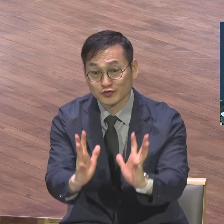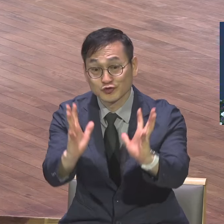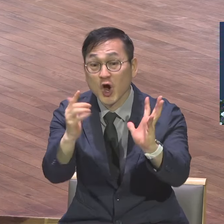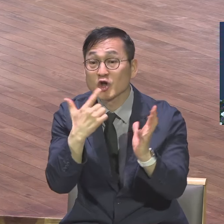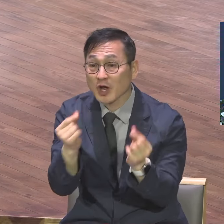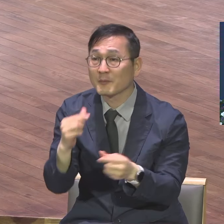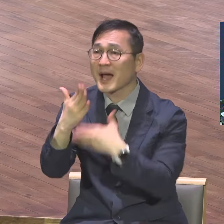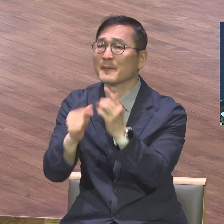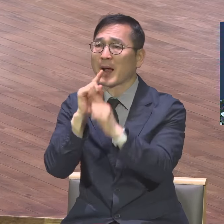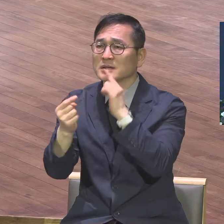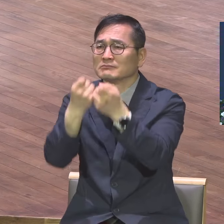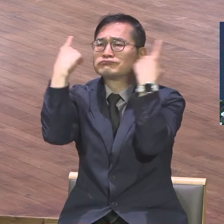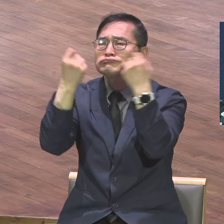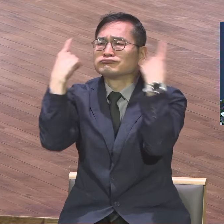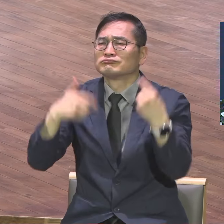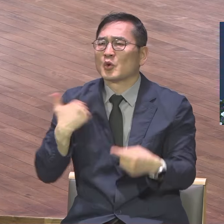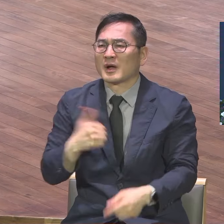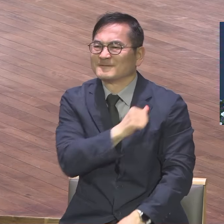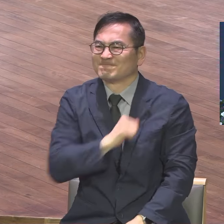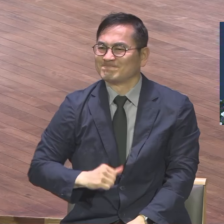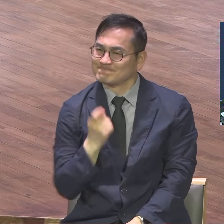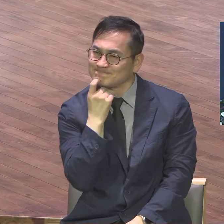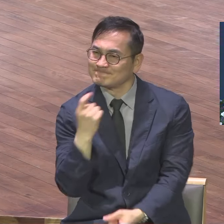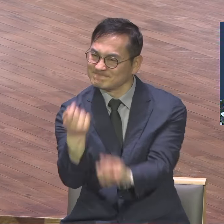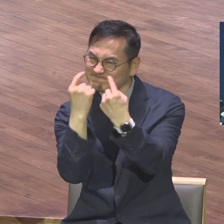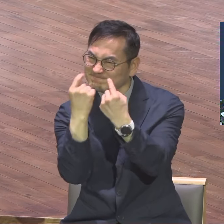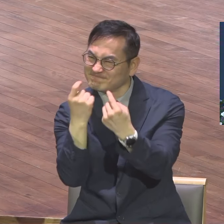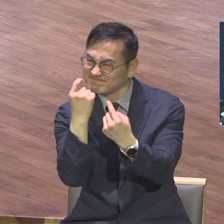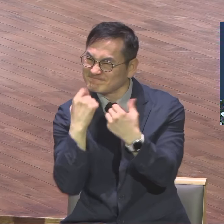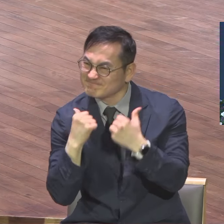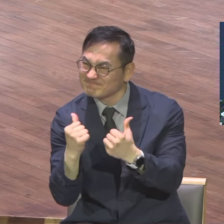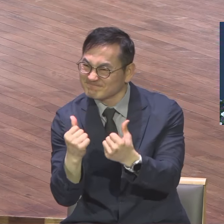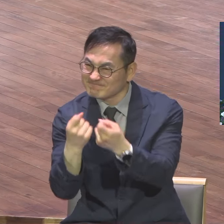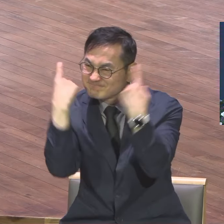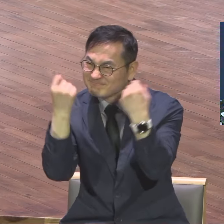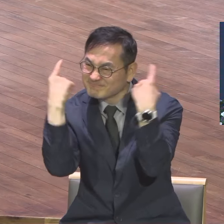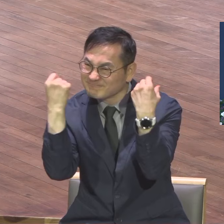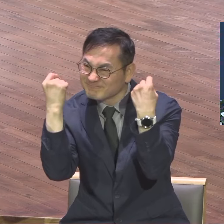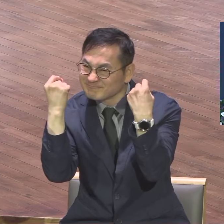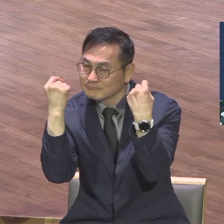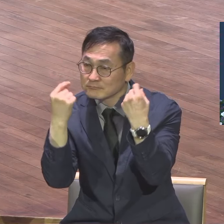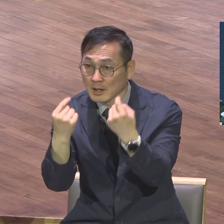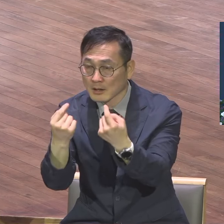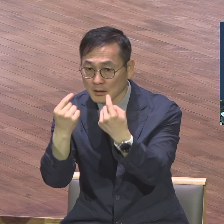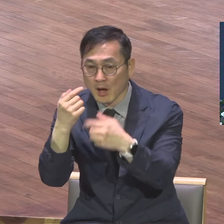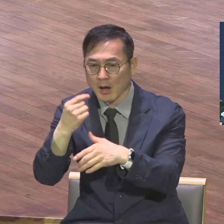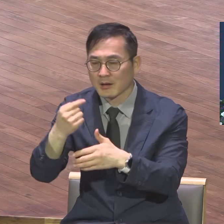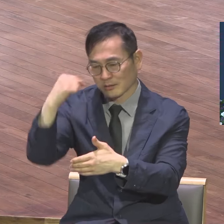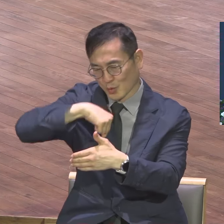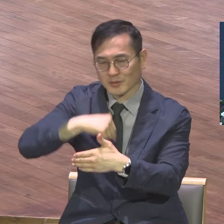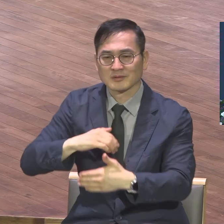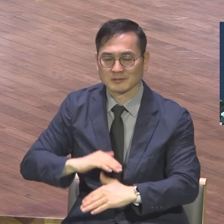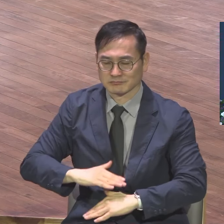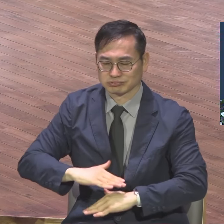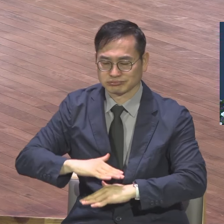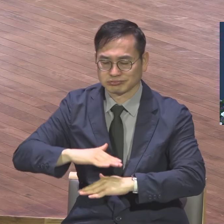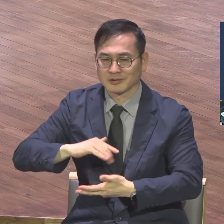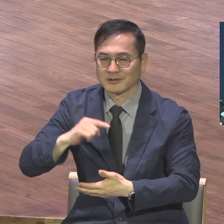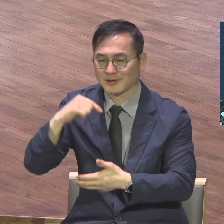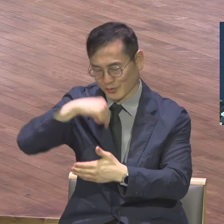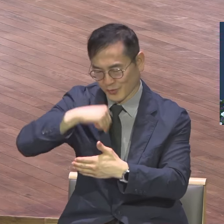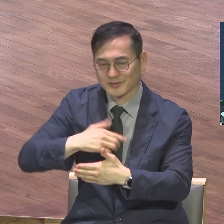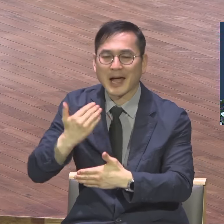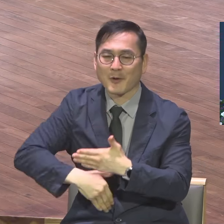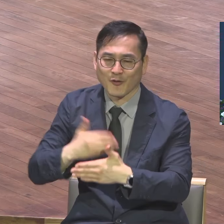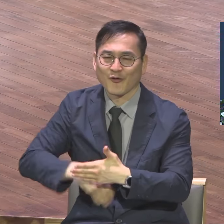자라게 돼 있다. 우리 예수 그리스도 안에서 한 가족이 됐기 때문에 여러분 정말 축하드리고 이제는 여러분이 신앙생활 잘할 수 있도록